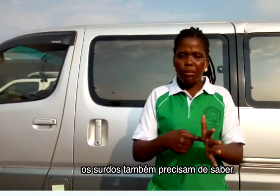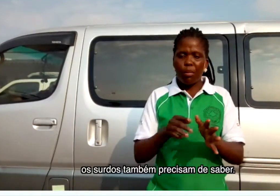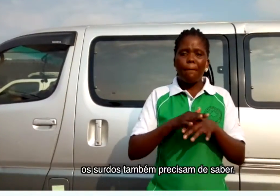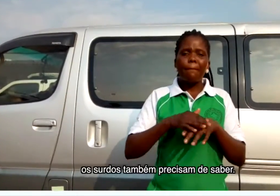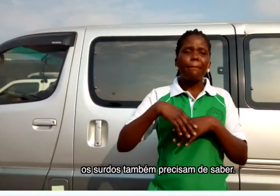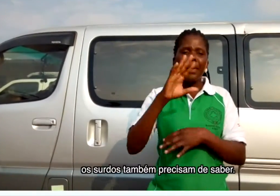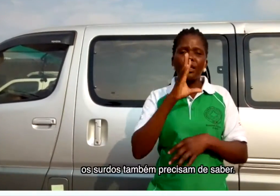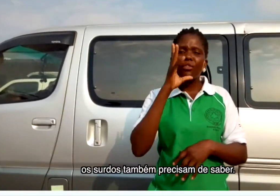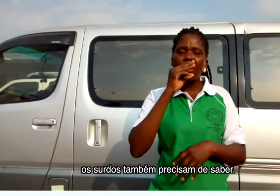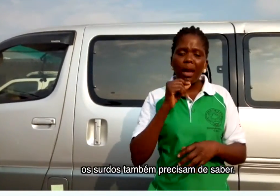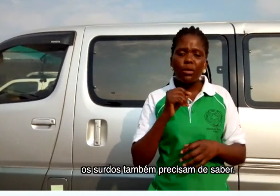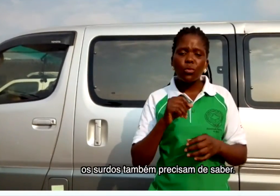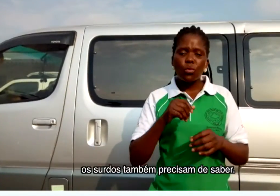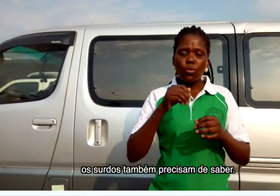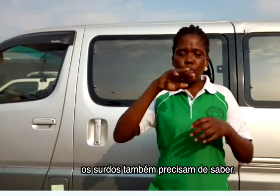Os surdos precisam de saber.